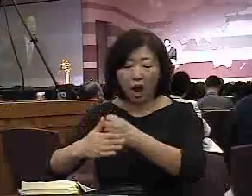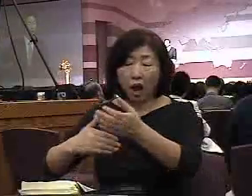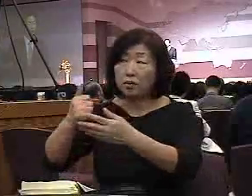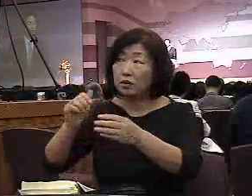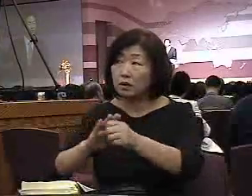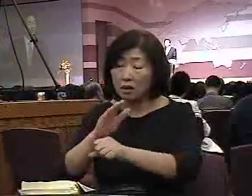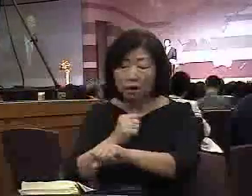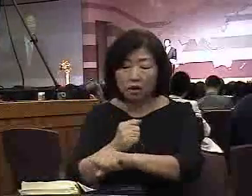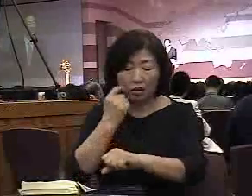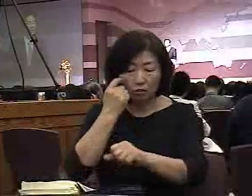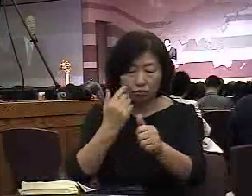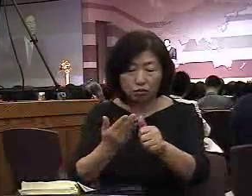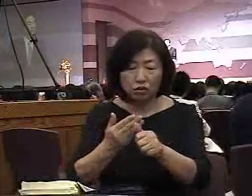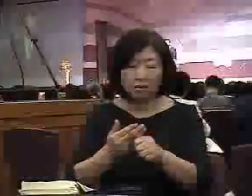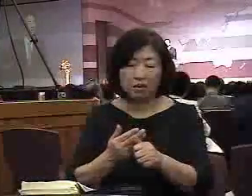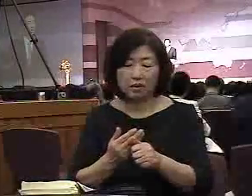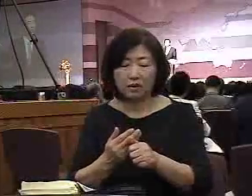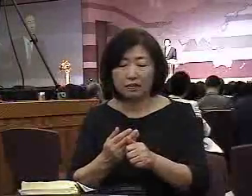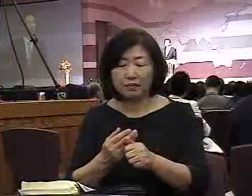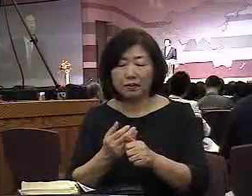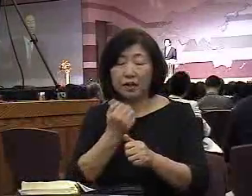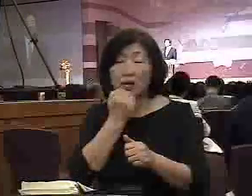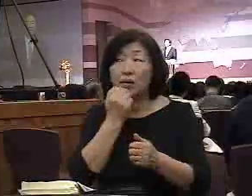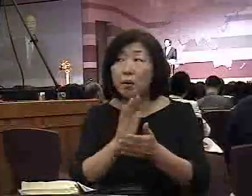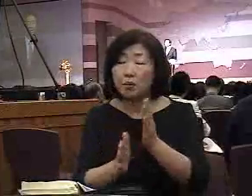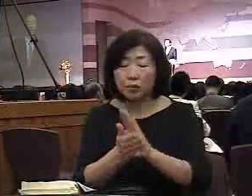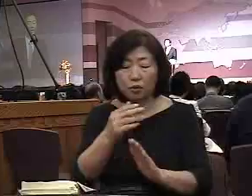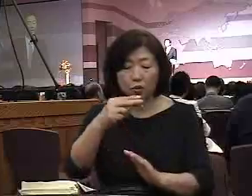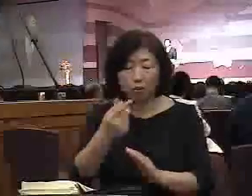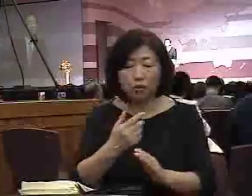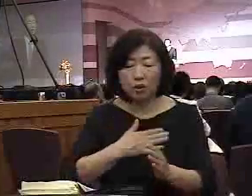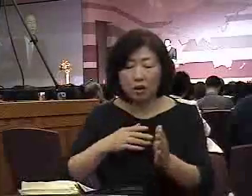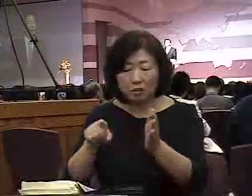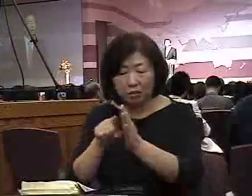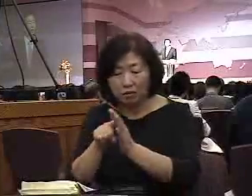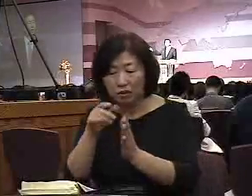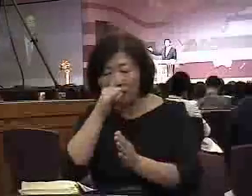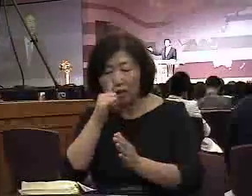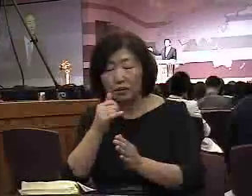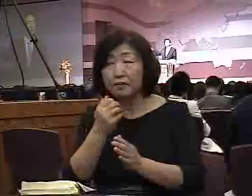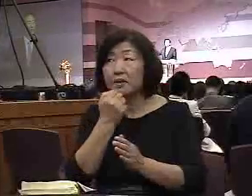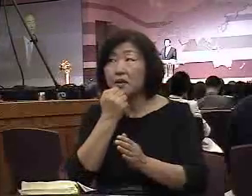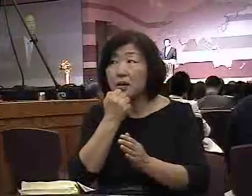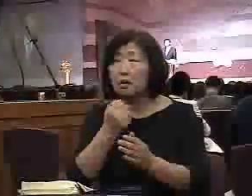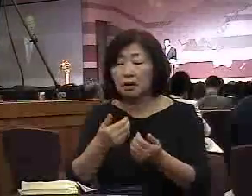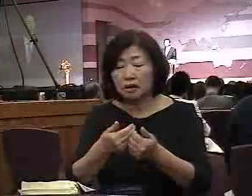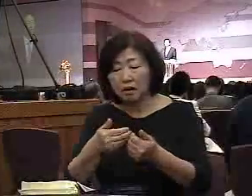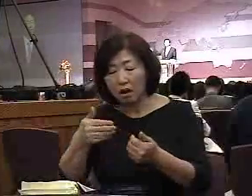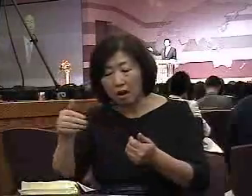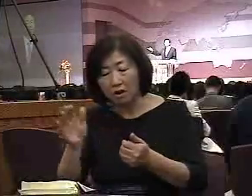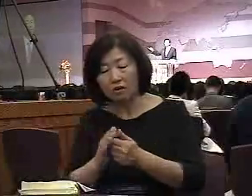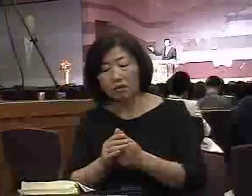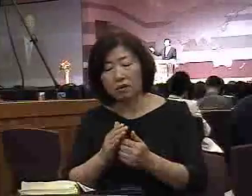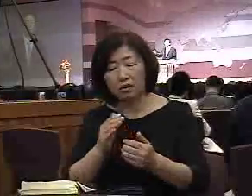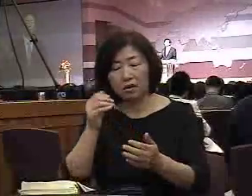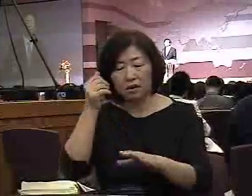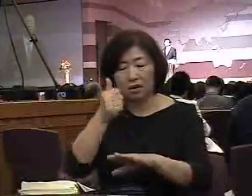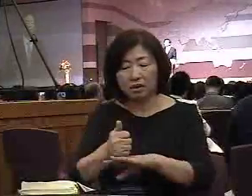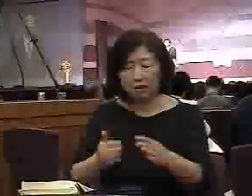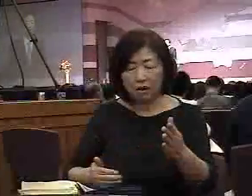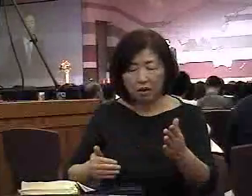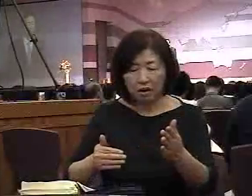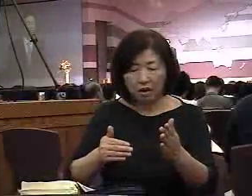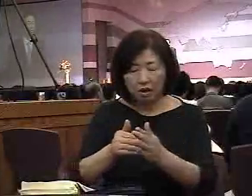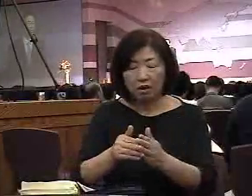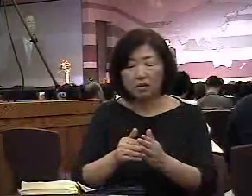이삭 없어도 너 나 믿을 수 있니? 이삭을 네가 떠나버려도 나를 끝까지 신뢰하겠니? 그렇게